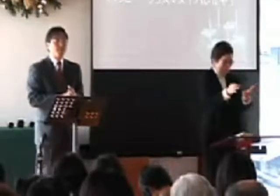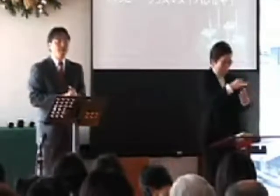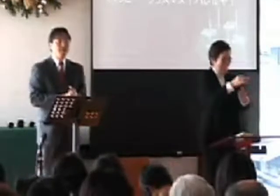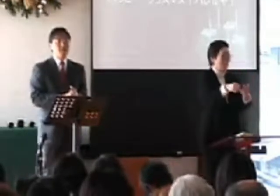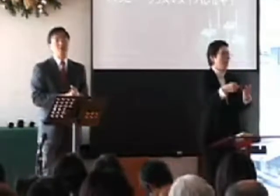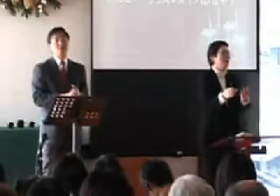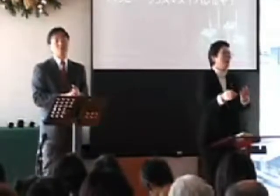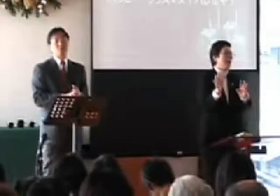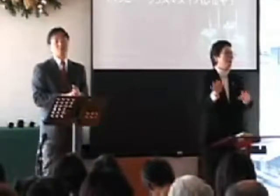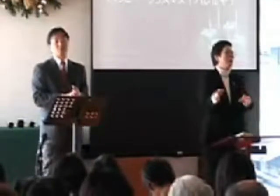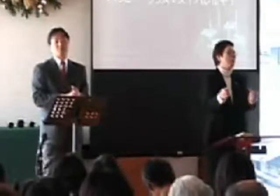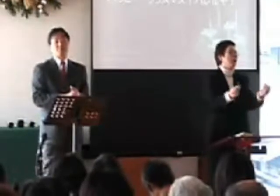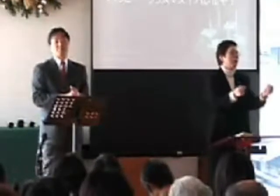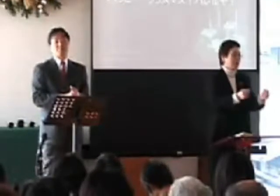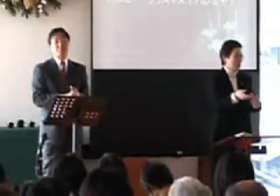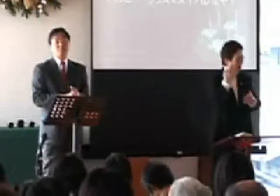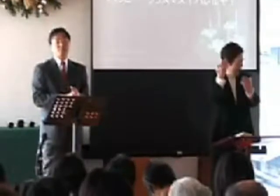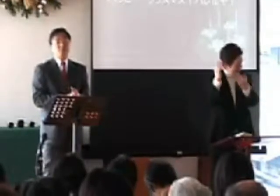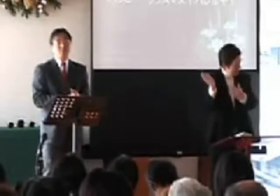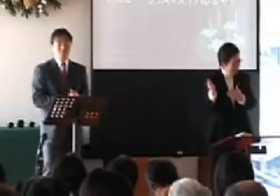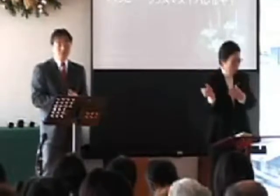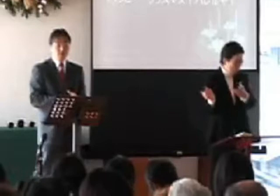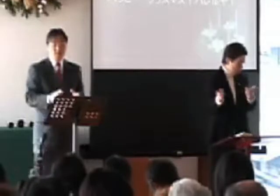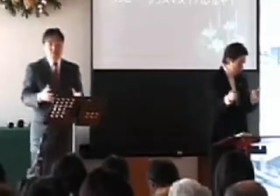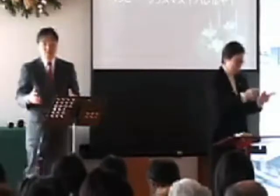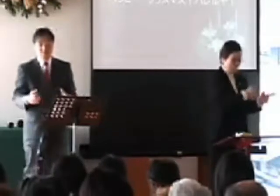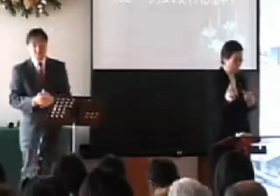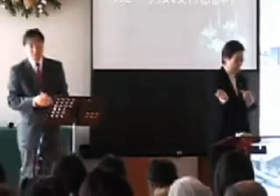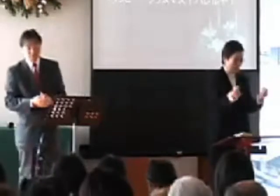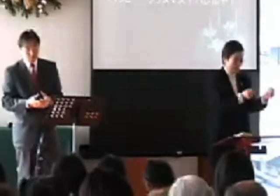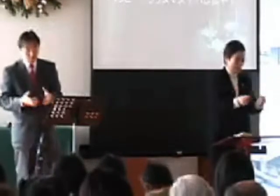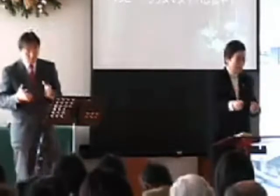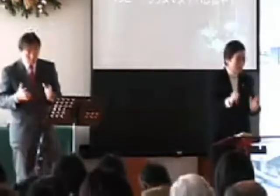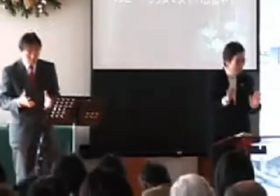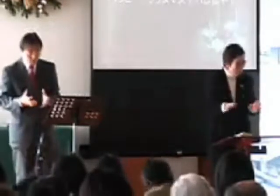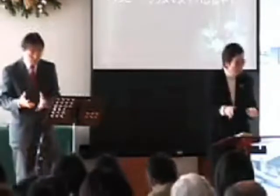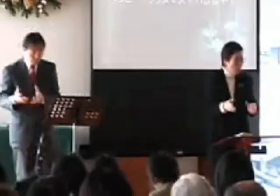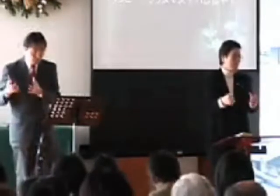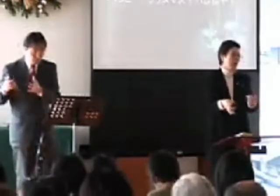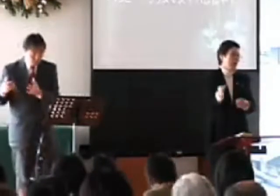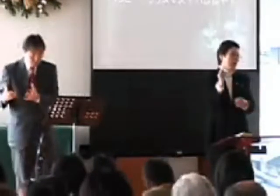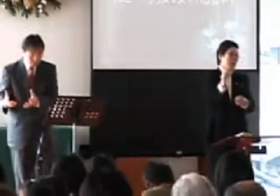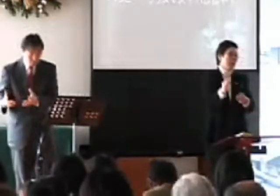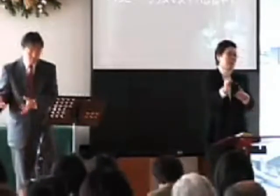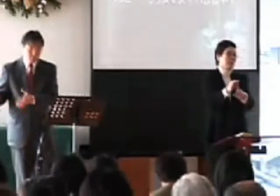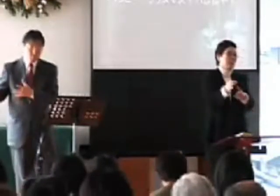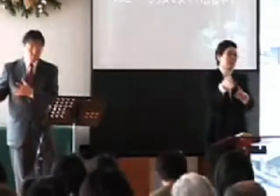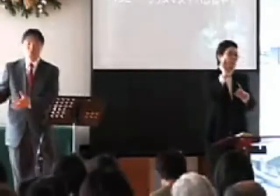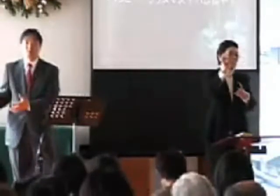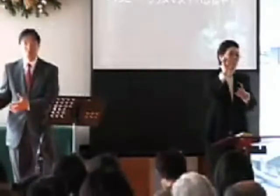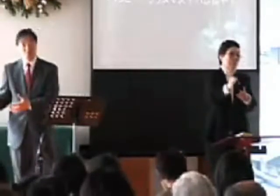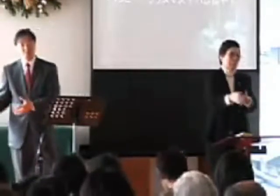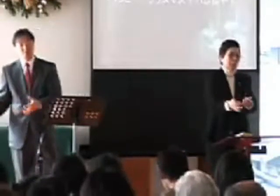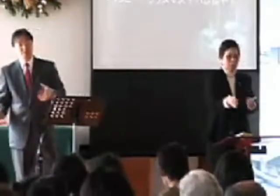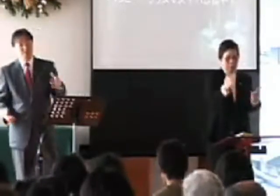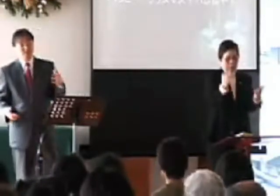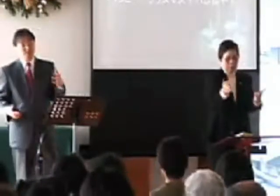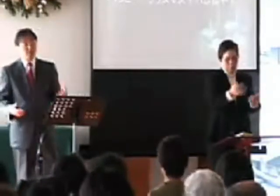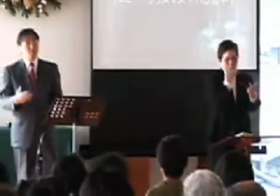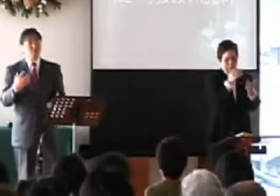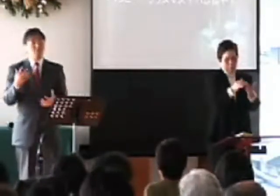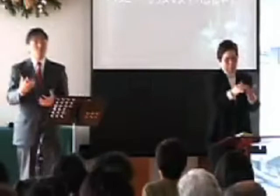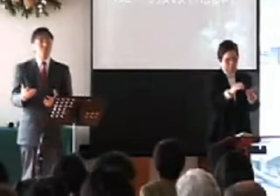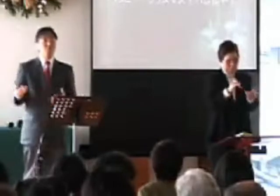薬苦相場なんて、まあ、これ関係ないですけども、薬はね高いですね、いい薬になればなるほど高かったりするんですけれども